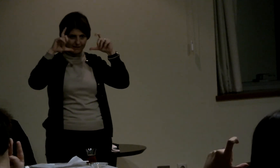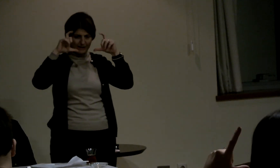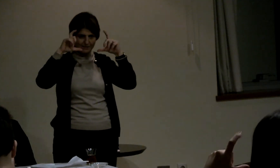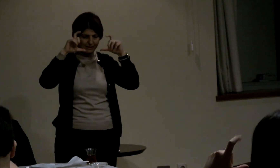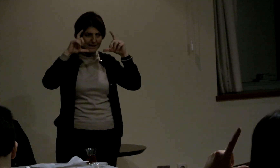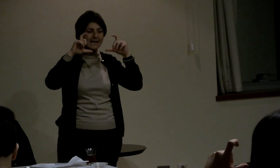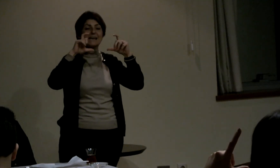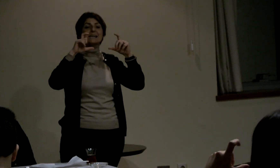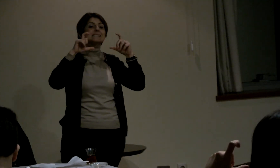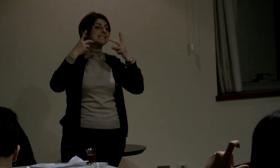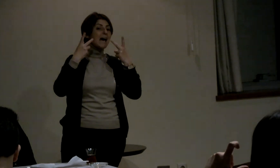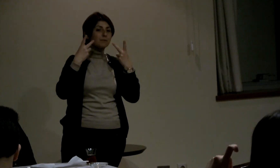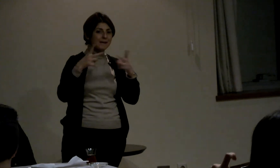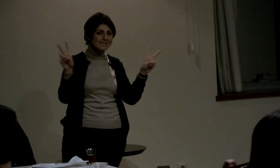evet. Serbest,